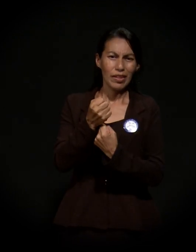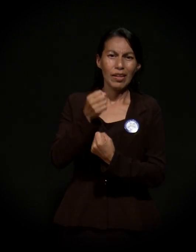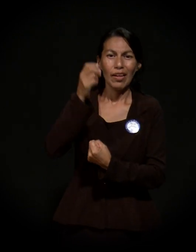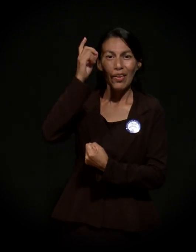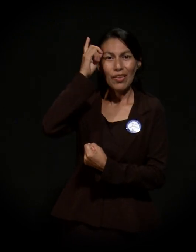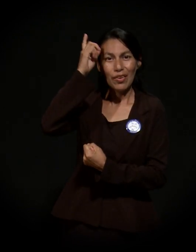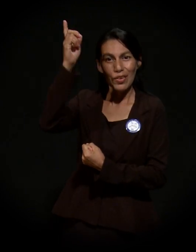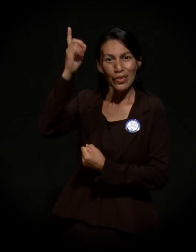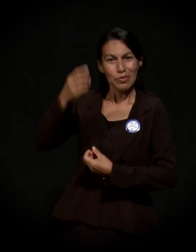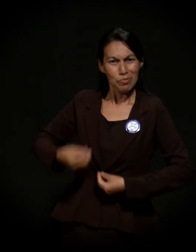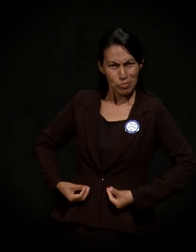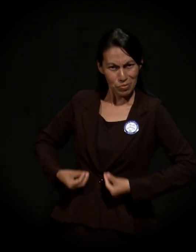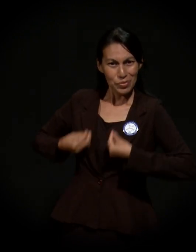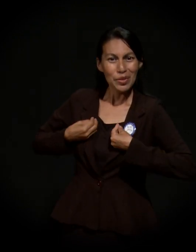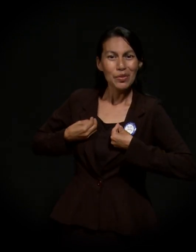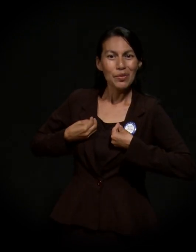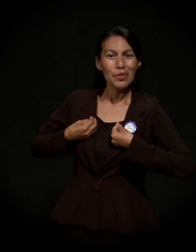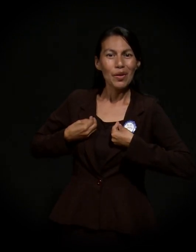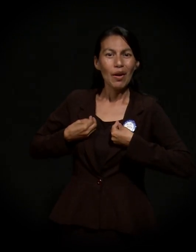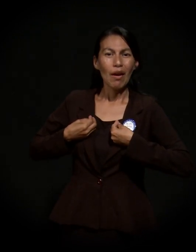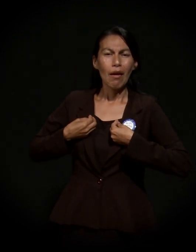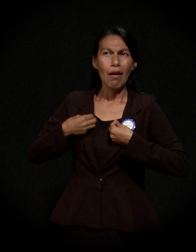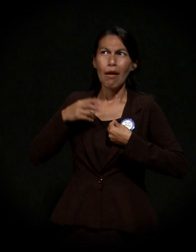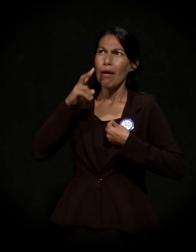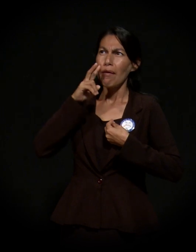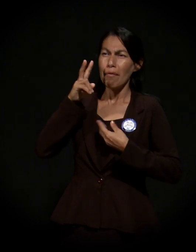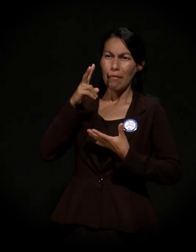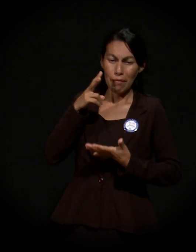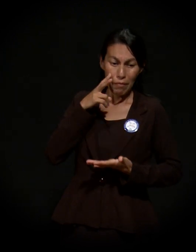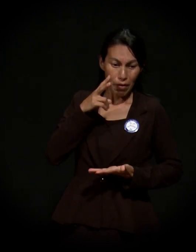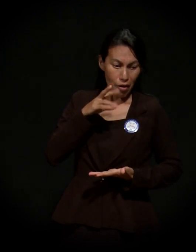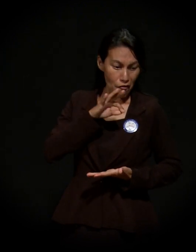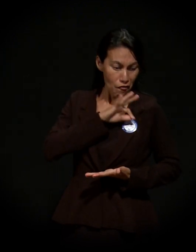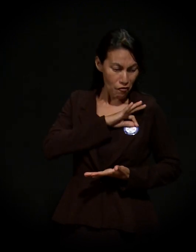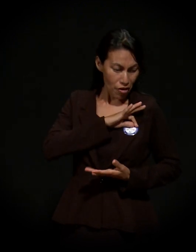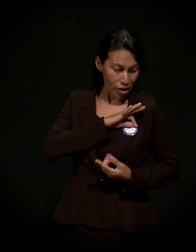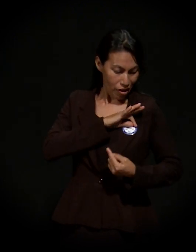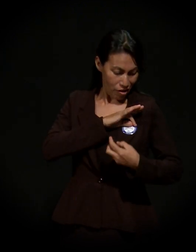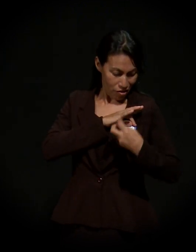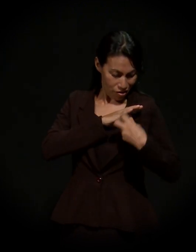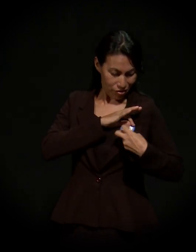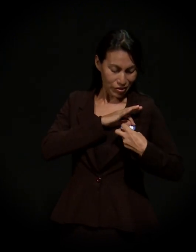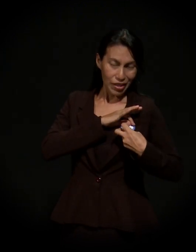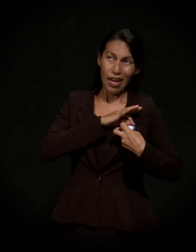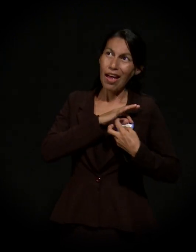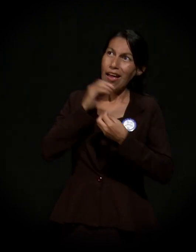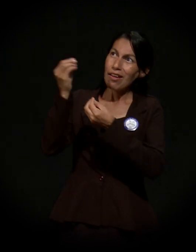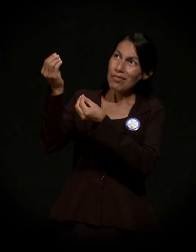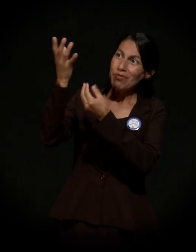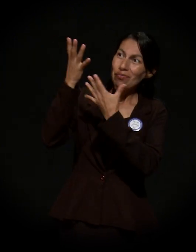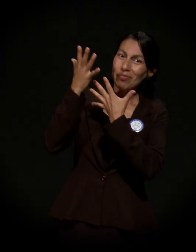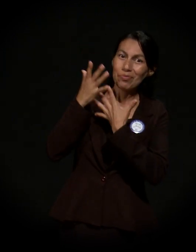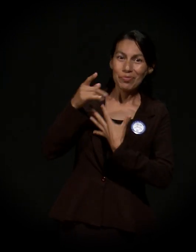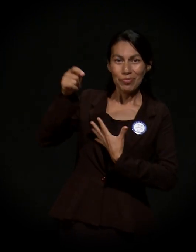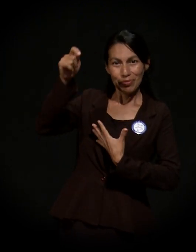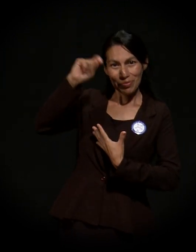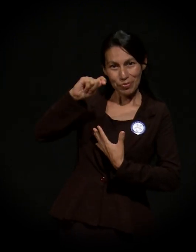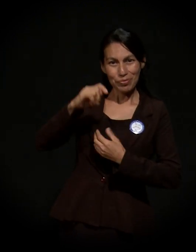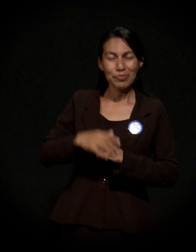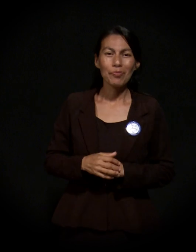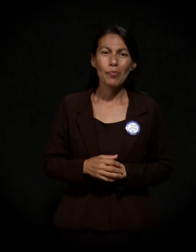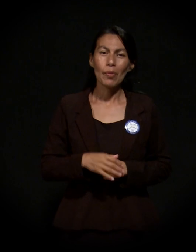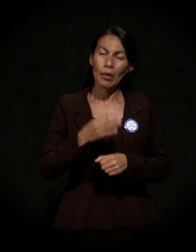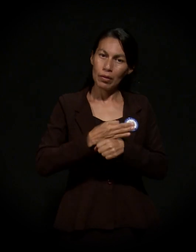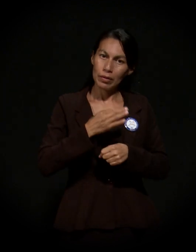desea recompensar nuestra fe. De esto vamos a platicar con nuestra invitada de esta noche,